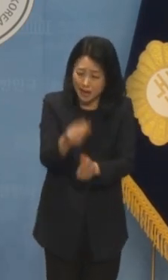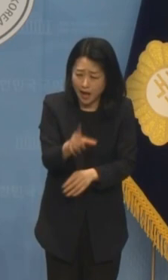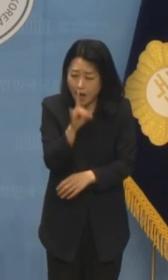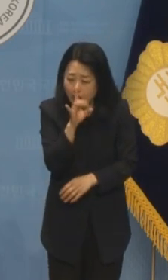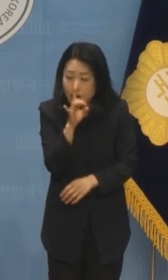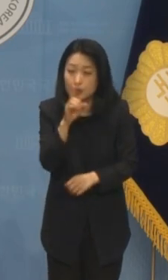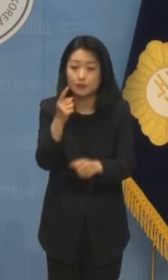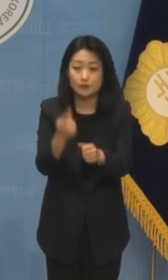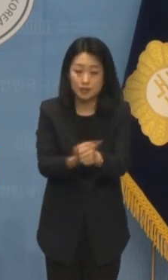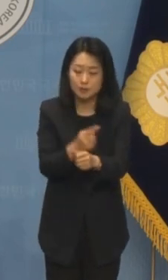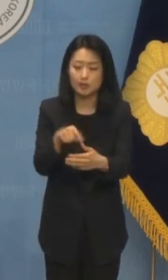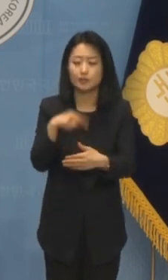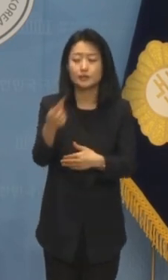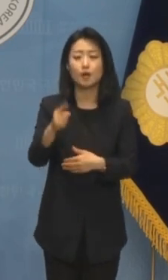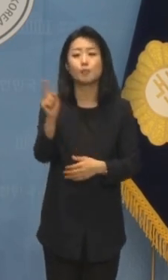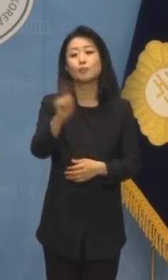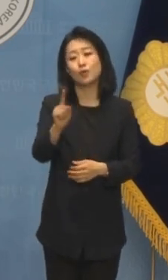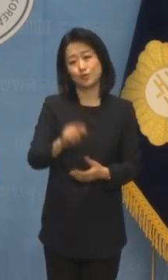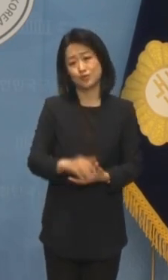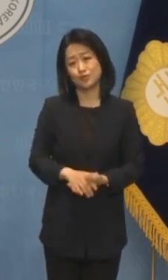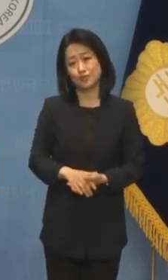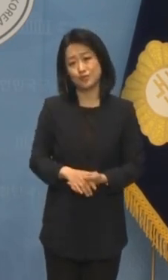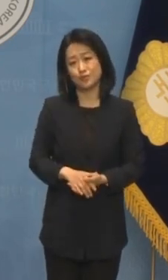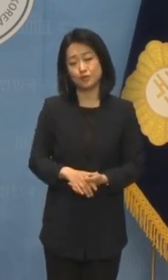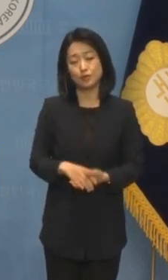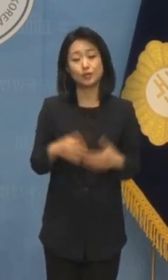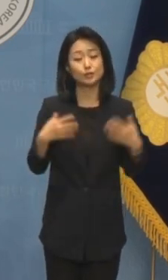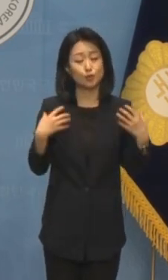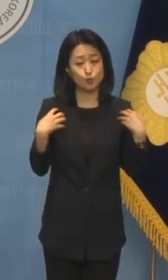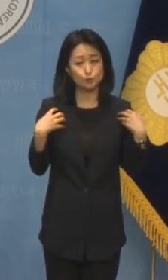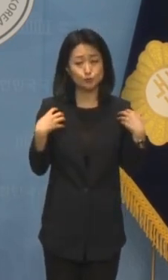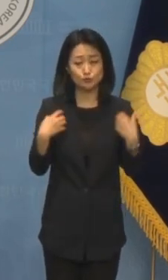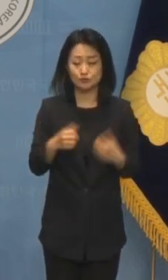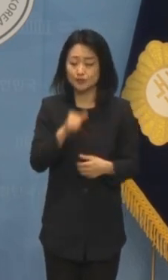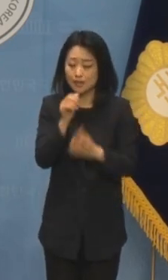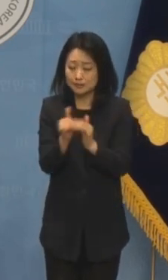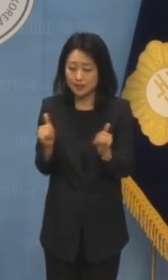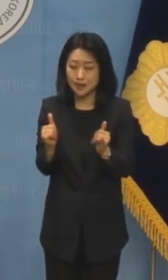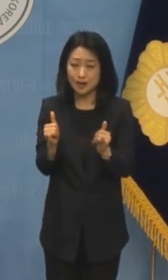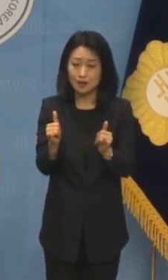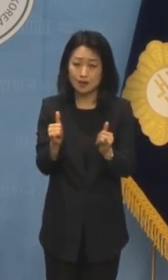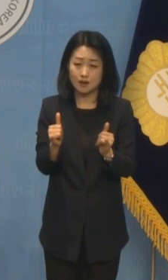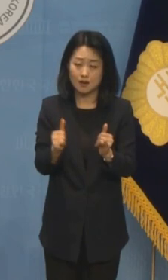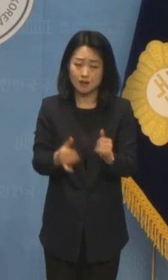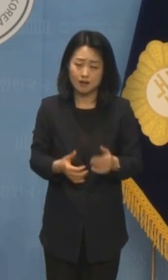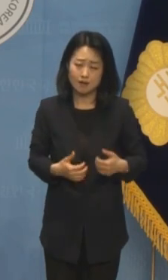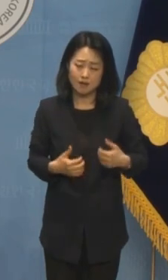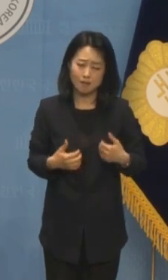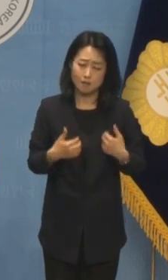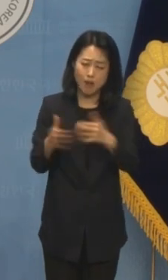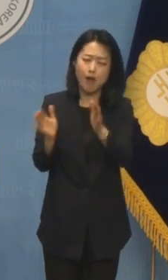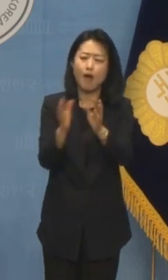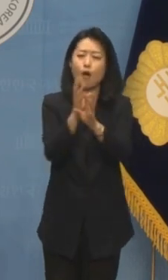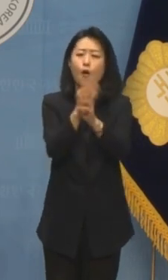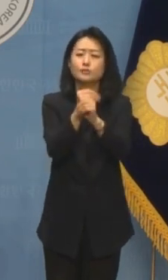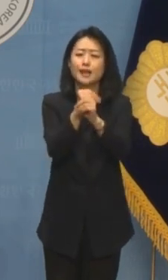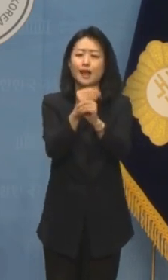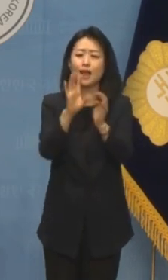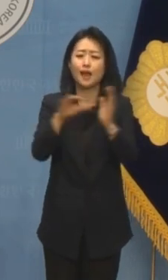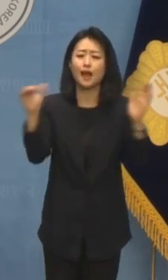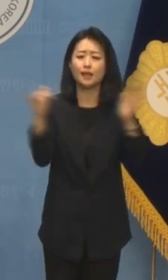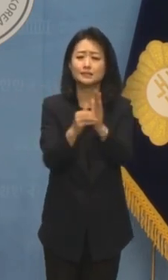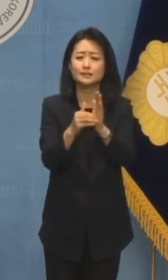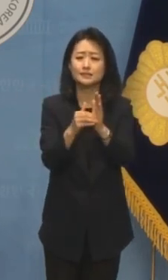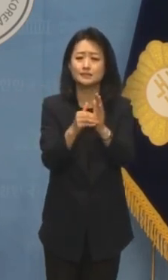버티지 못하면 그 다음은요? 정부는 금융 취약자들을 어디까지 내몰 셈입니까? 대책은